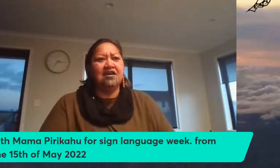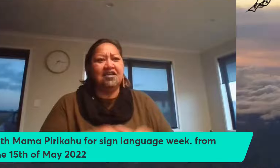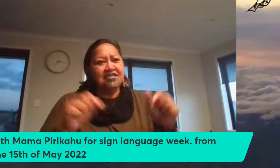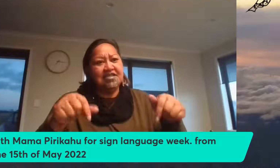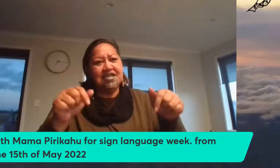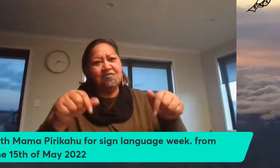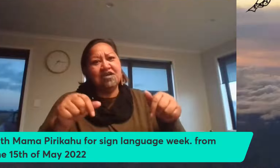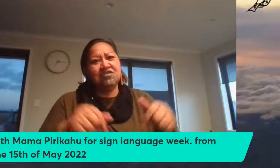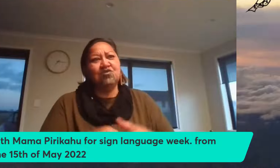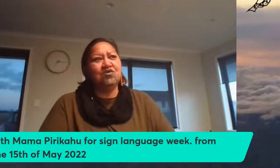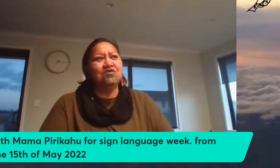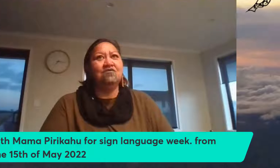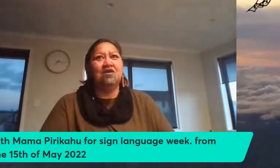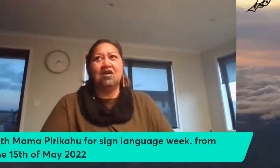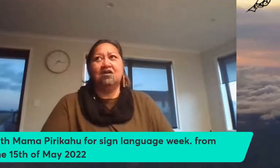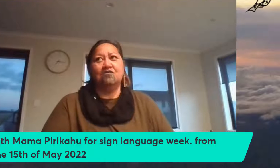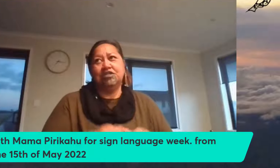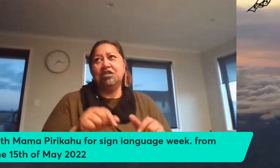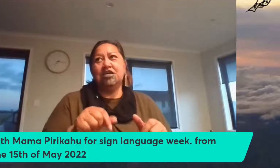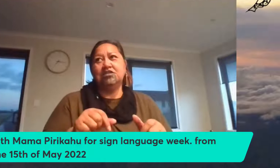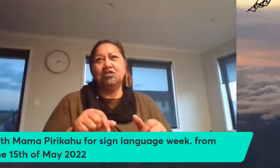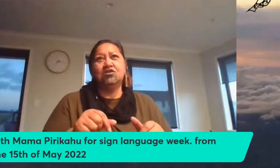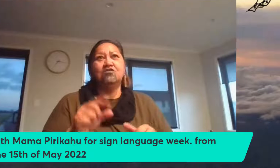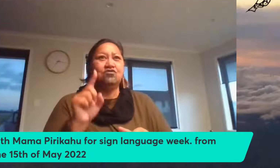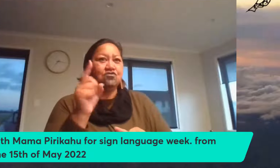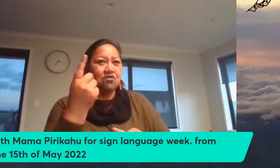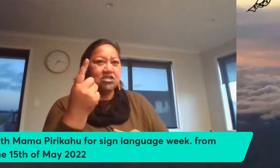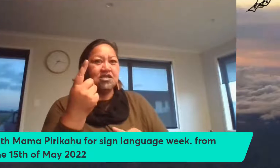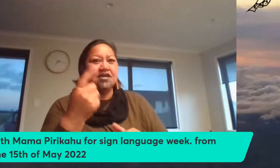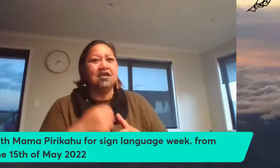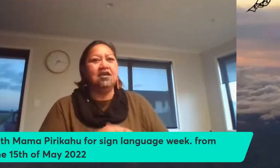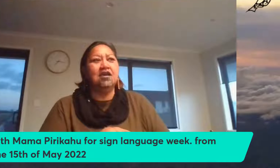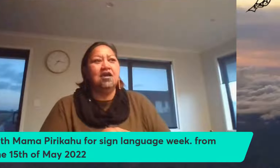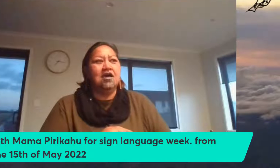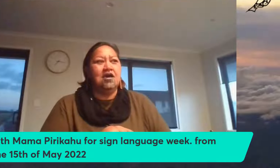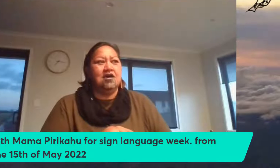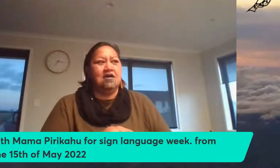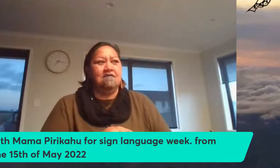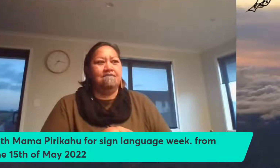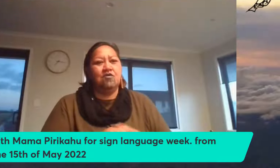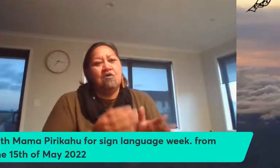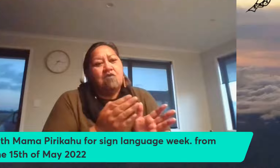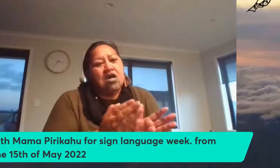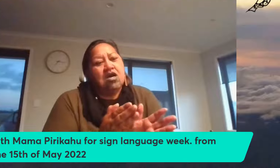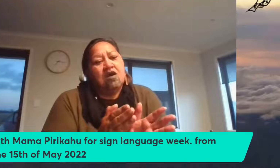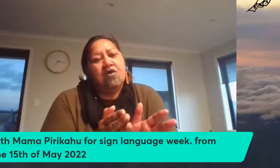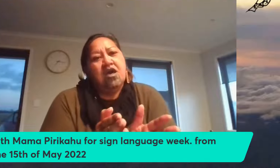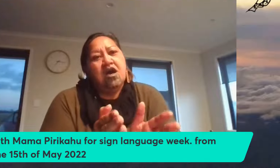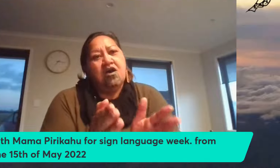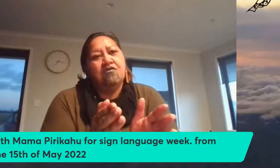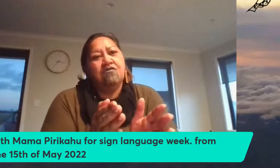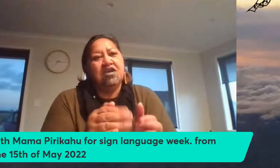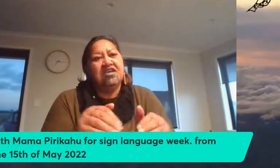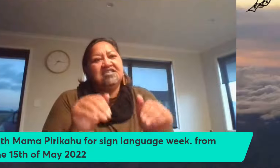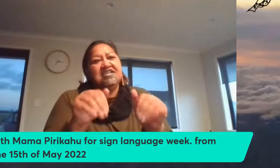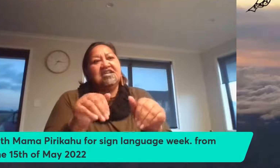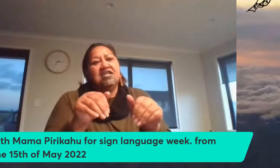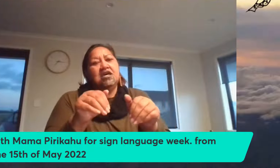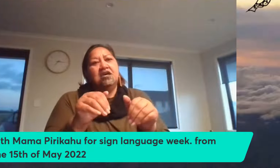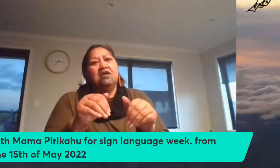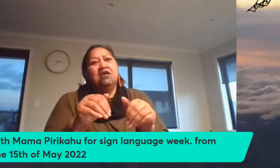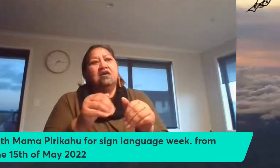Nō reira, I tēnei wā tonu, ko tēnei te tau tuatai, kua wakakawea au